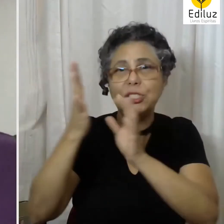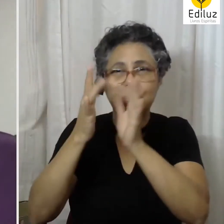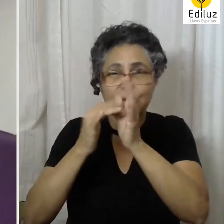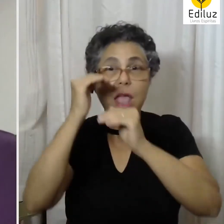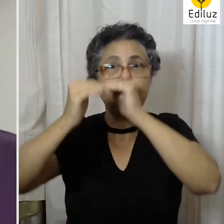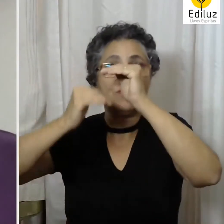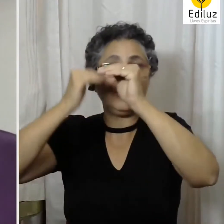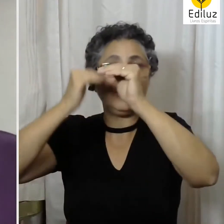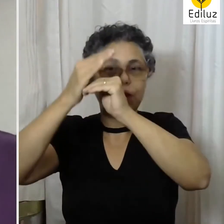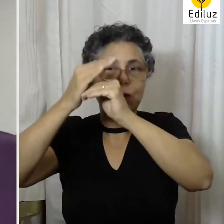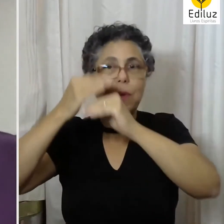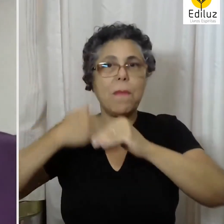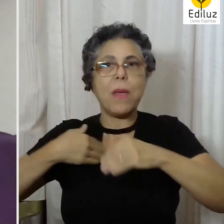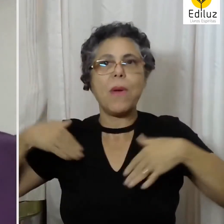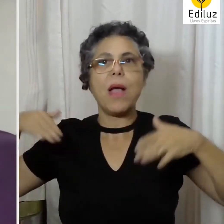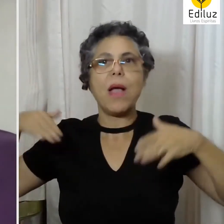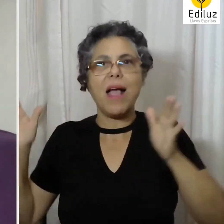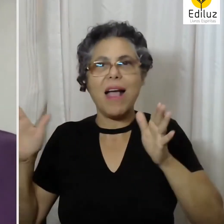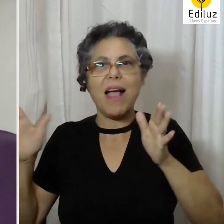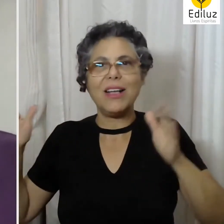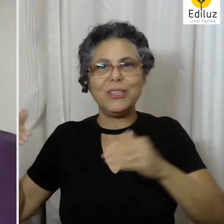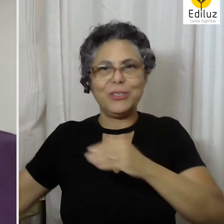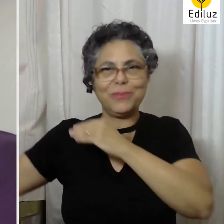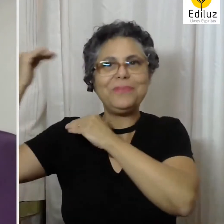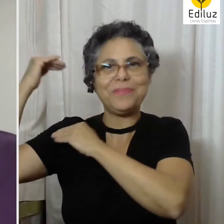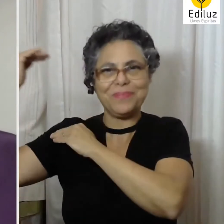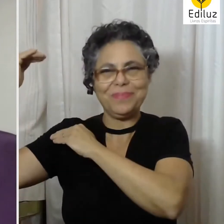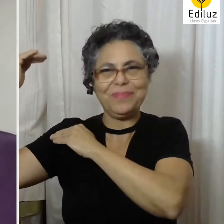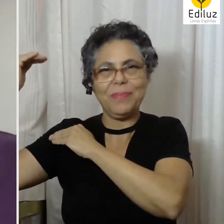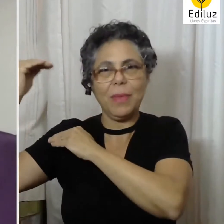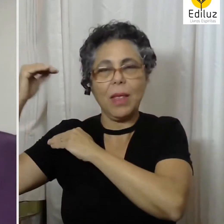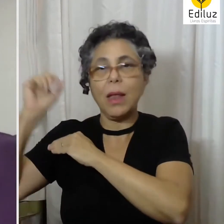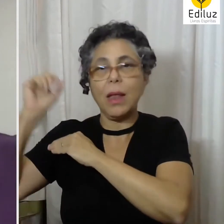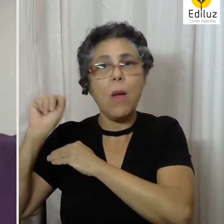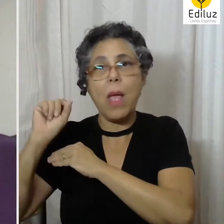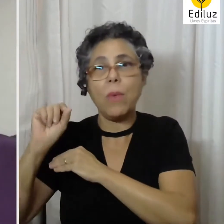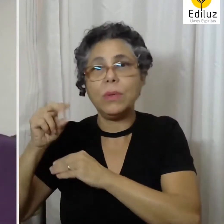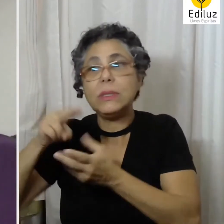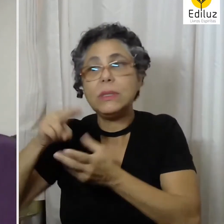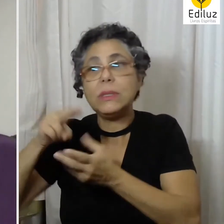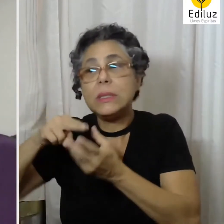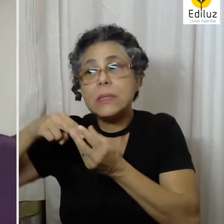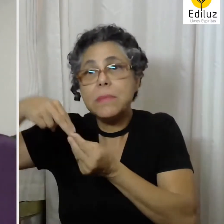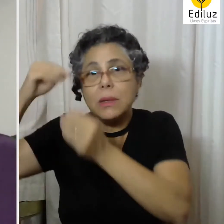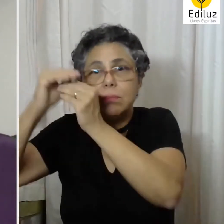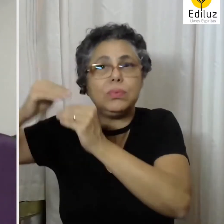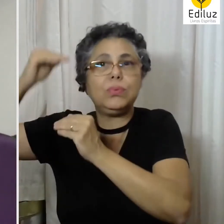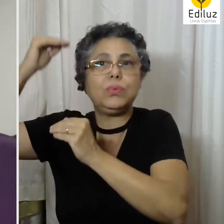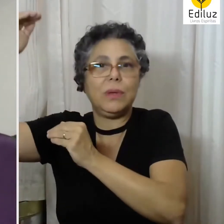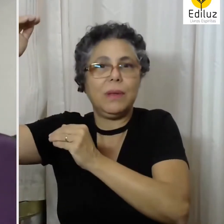evolutivamente, do meu anjo da guarda, que não é um espírito evoluído.